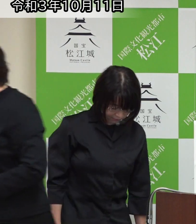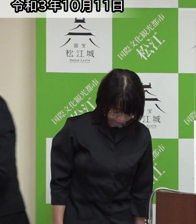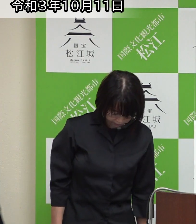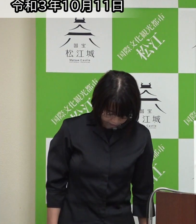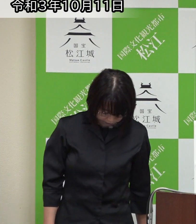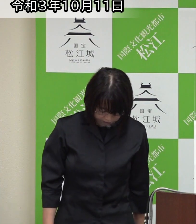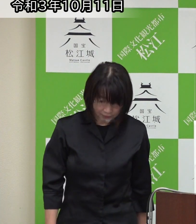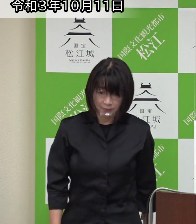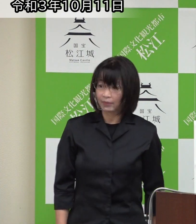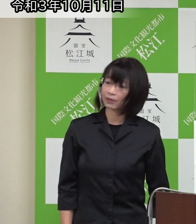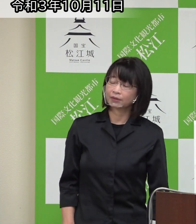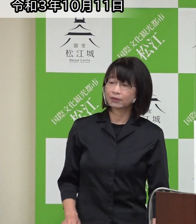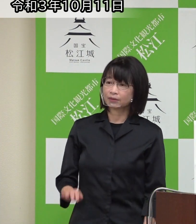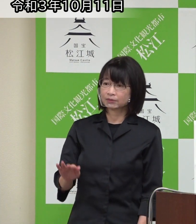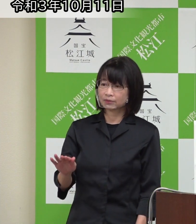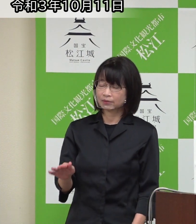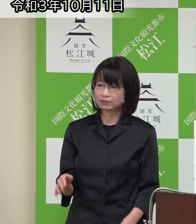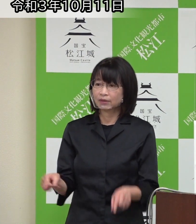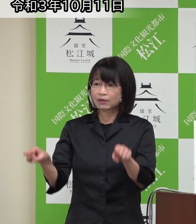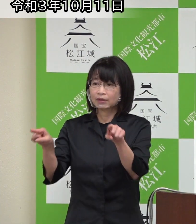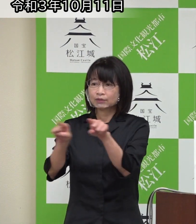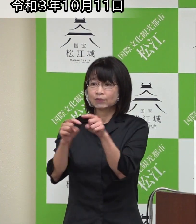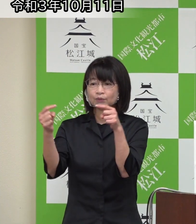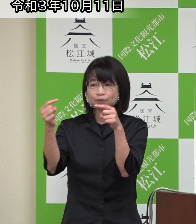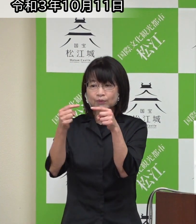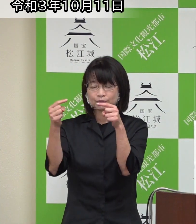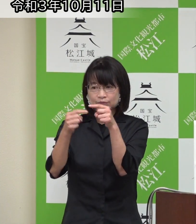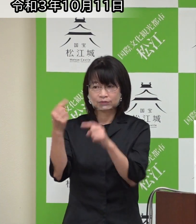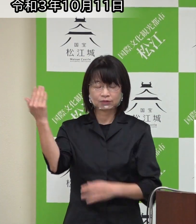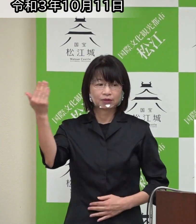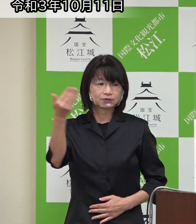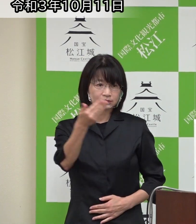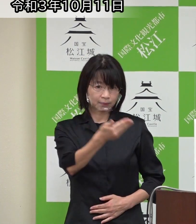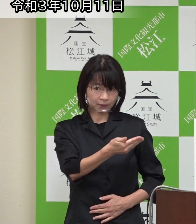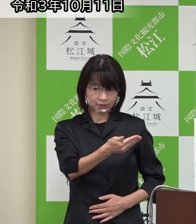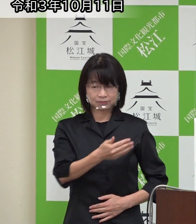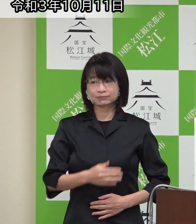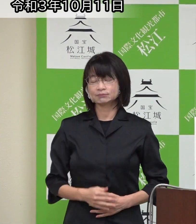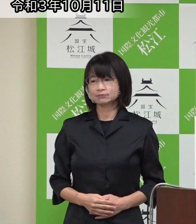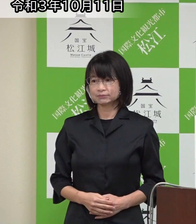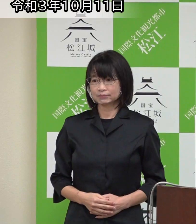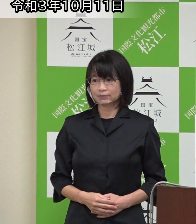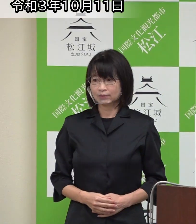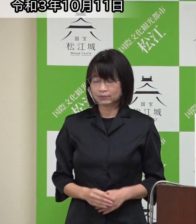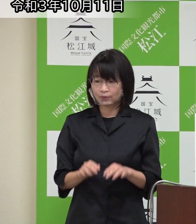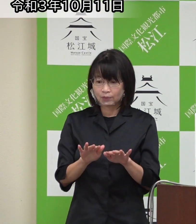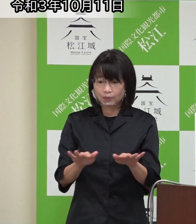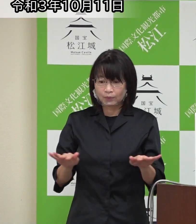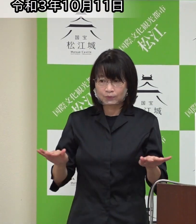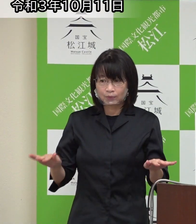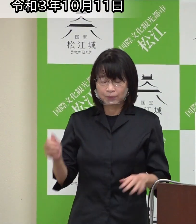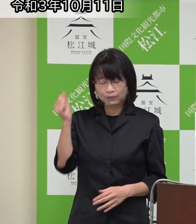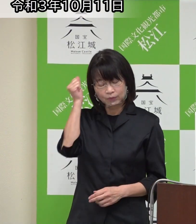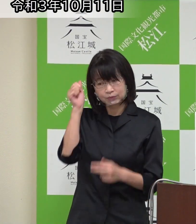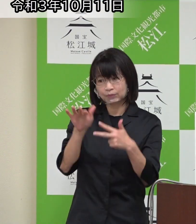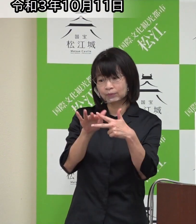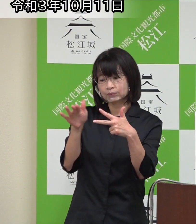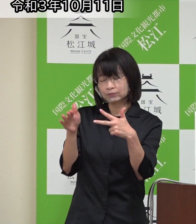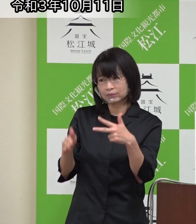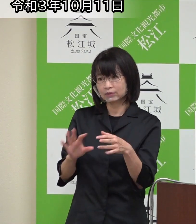はい、共同通信さんお願いします。 共同通信の久保田といいます。お願いします、はい、今の子どものショートステイの件なんですけ